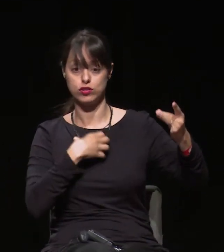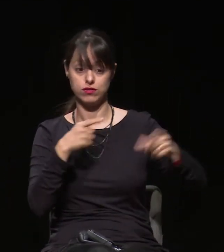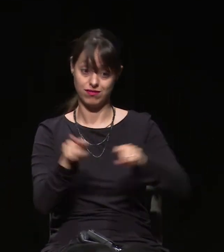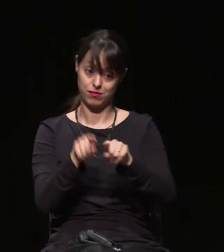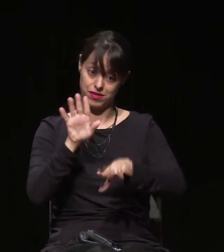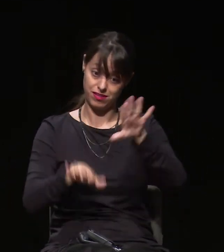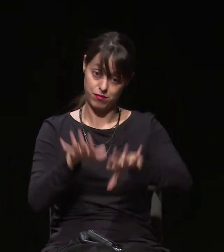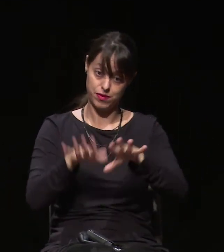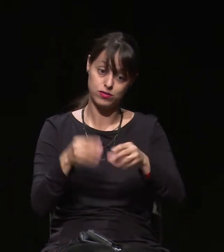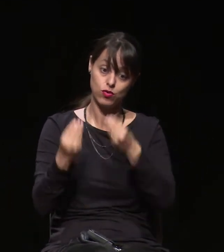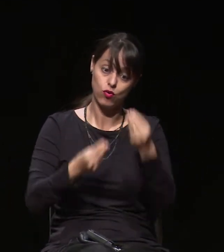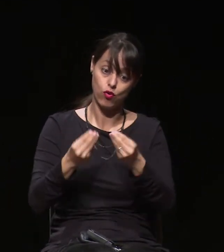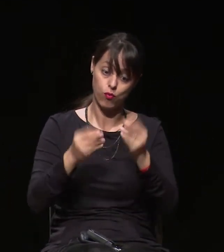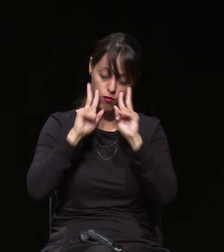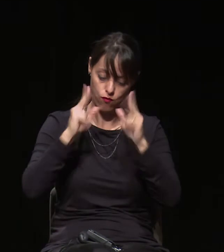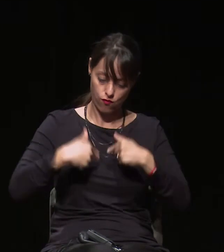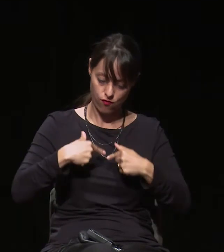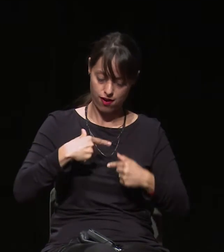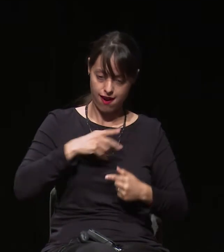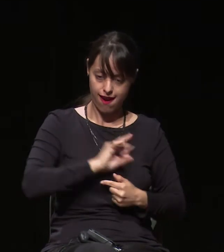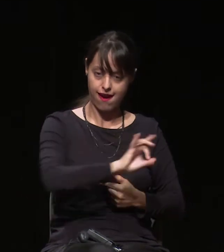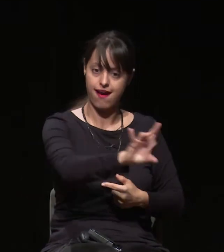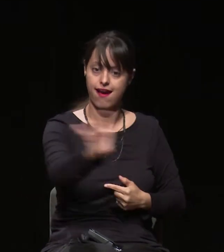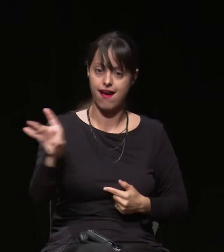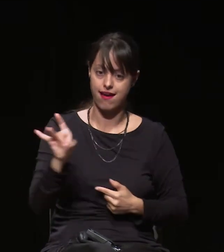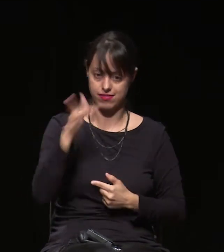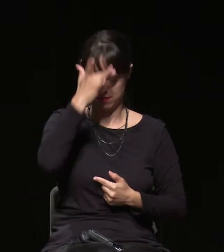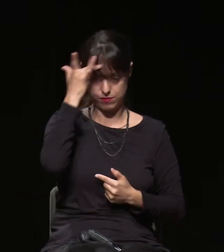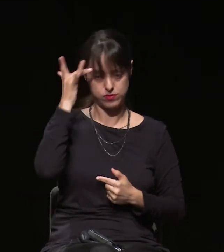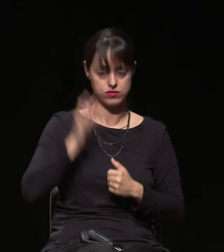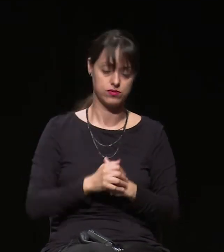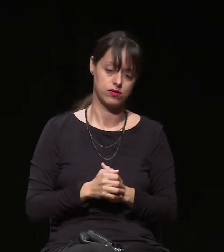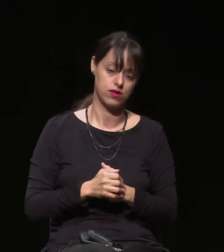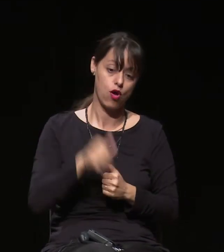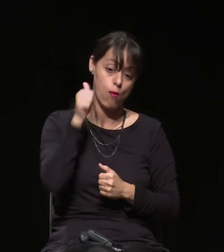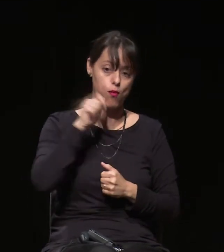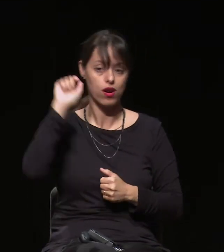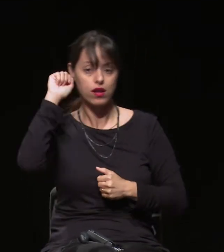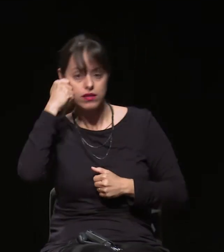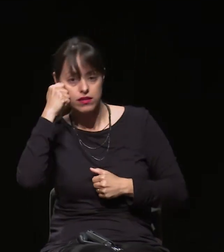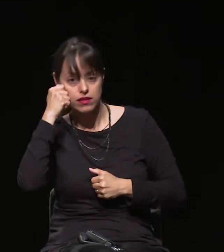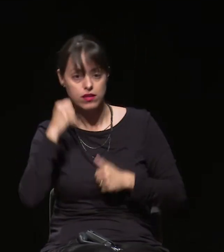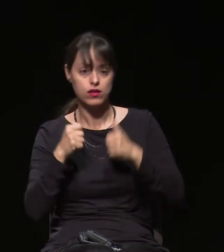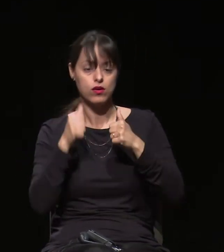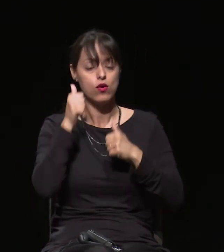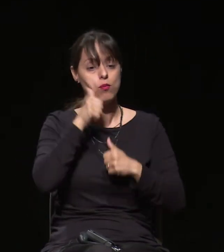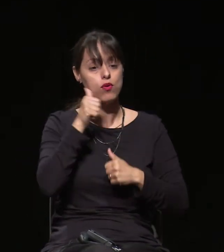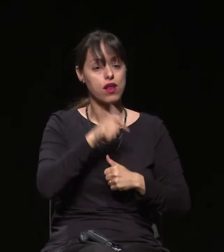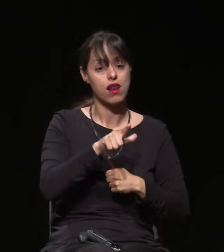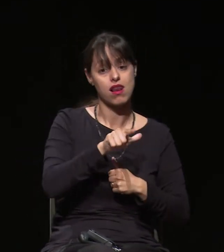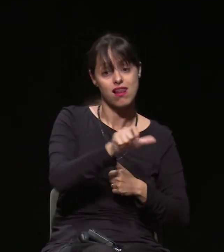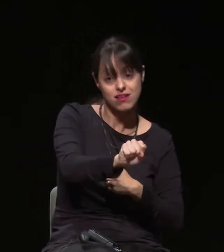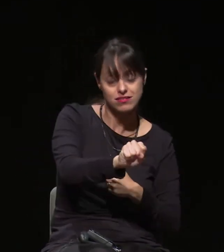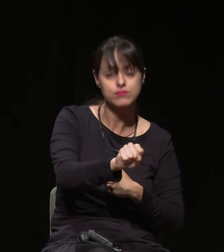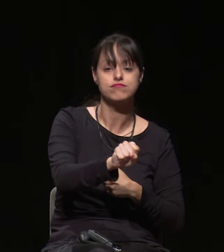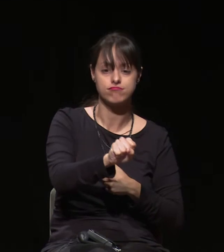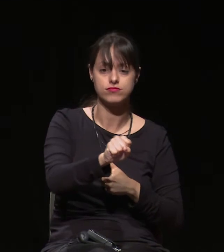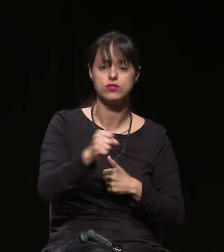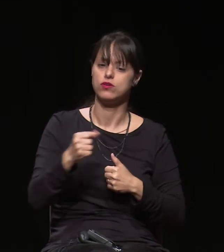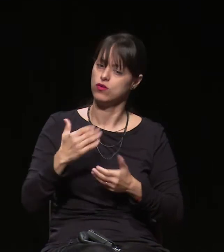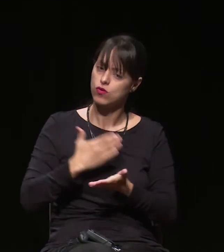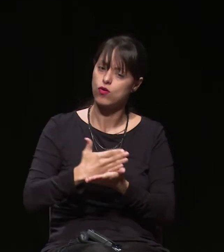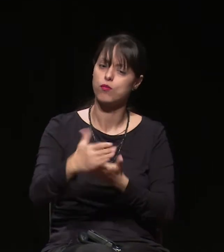por parte de cada indivíduo. Lembro, por exemplo, que as mulheres negras e as mulheres lésbicas iniciaram um movimento de